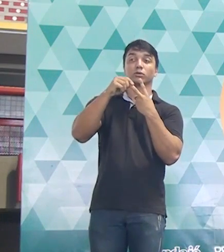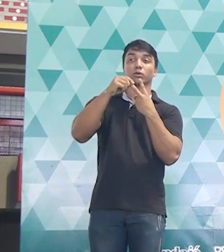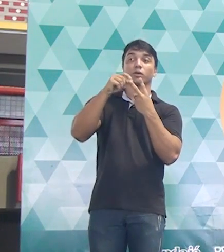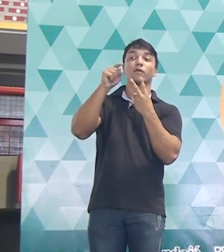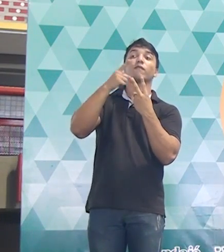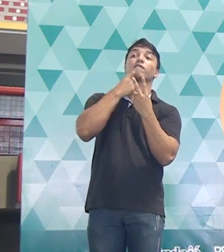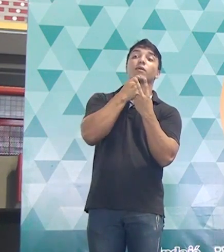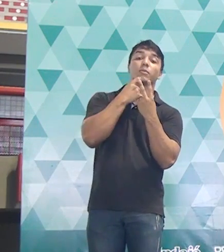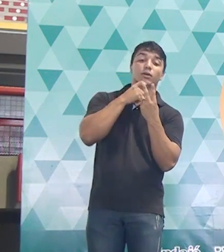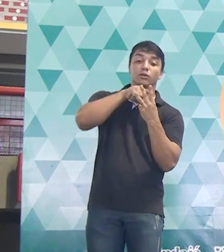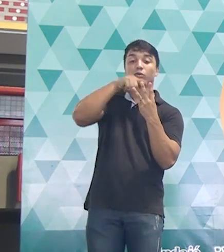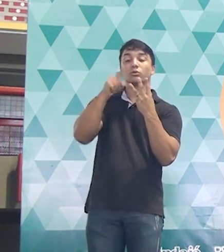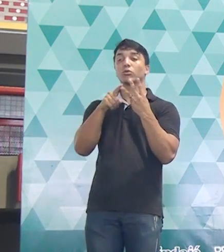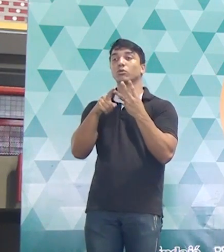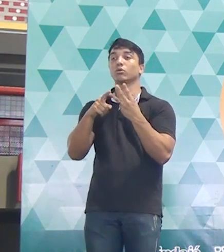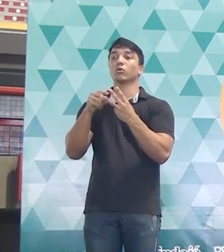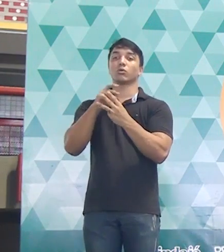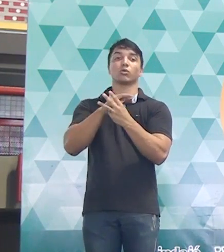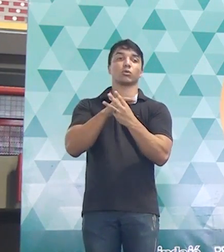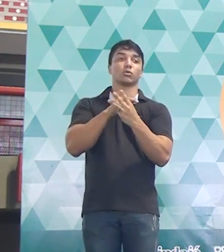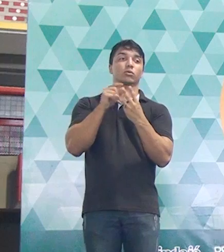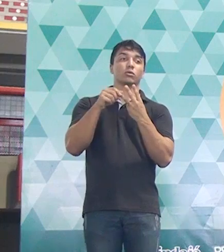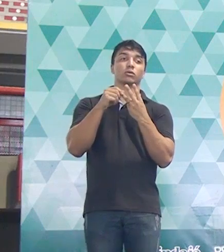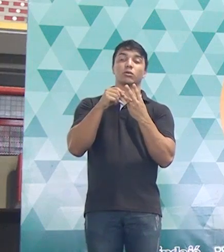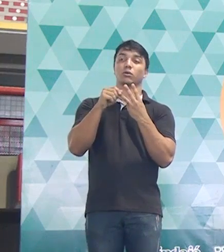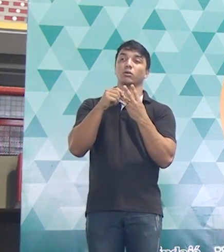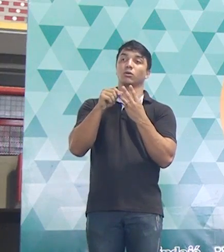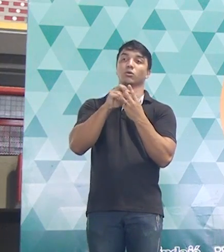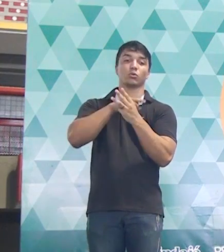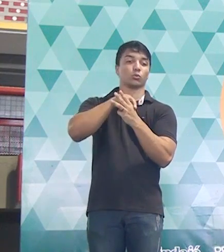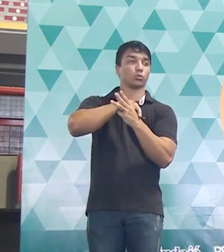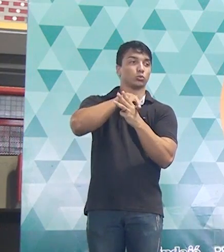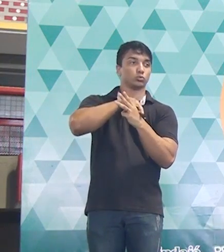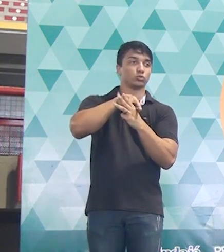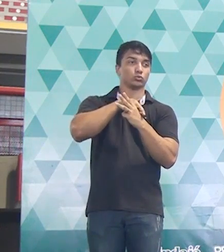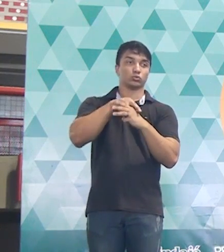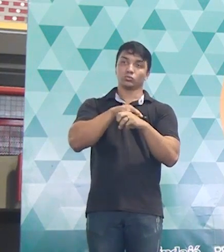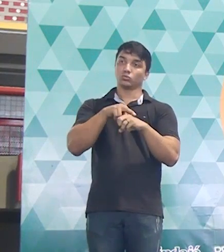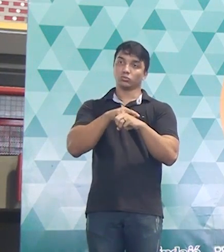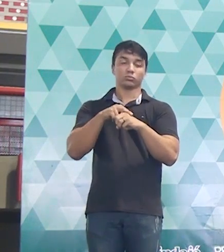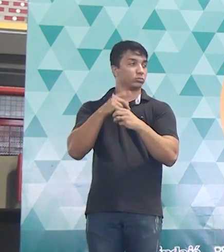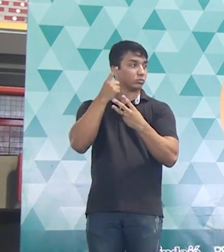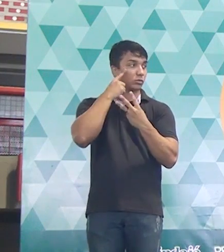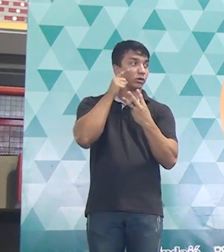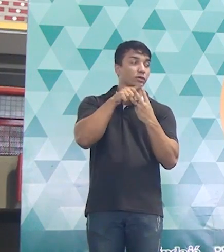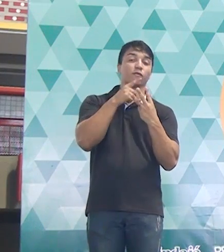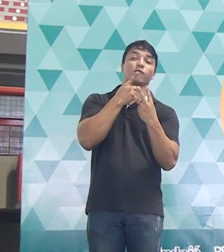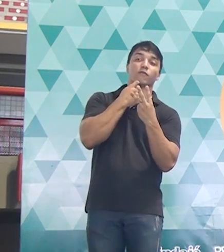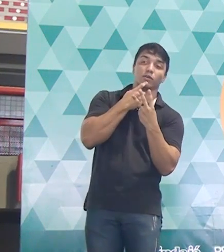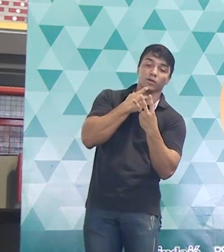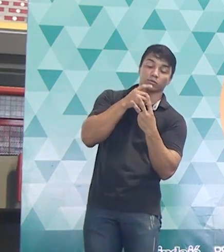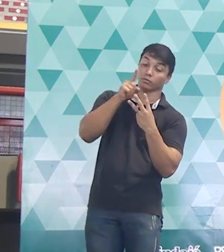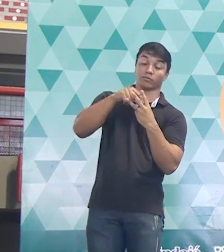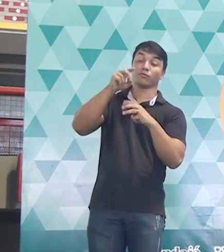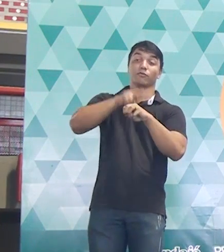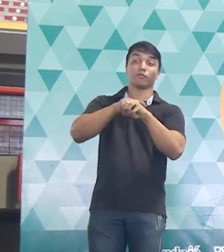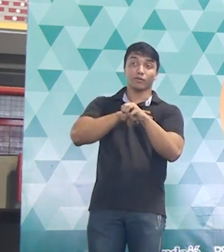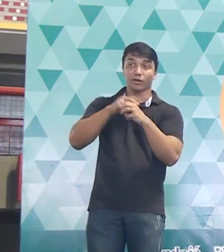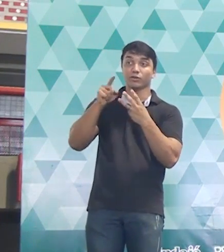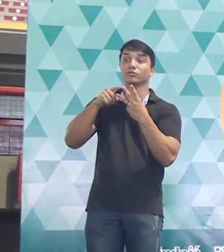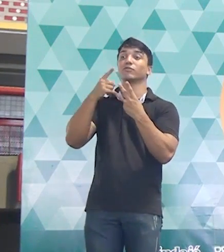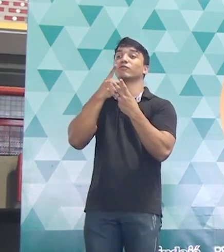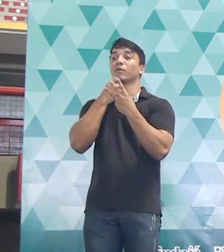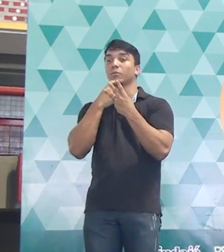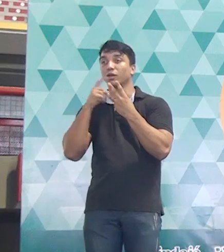ficou vermelho. E no C ele colocou uma substância neutra, continuou roxo. Então a sequência é verde, vermelho